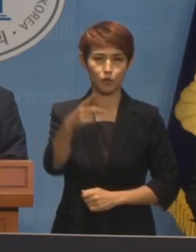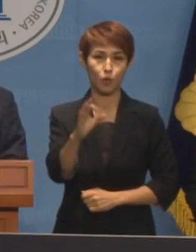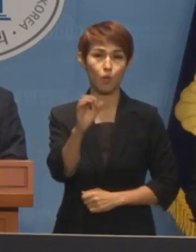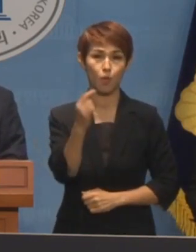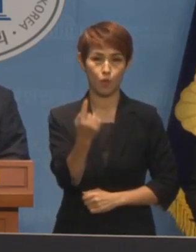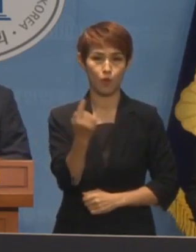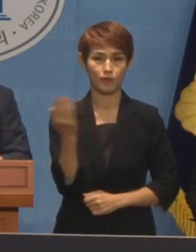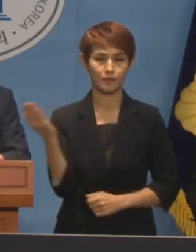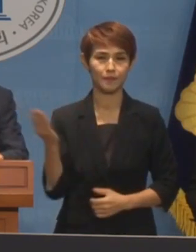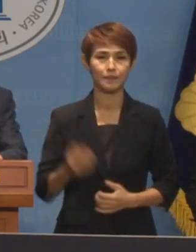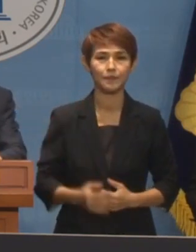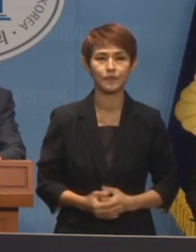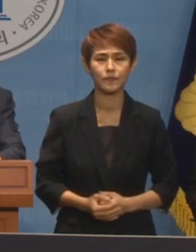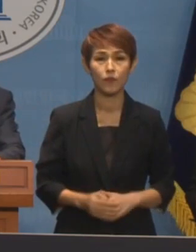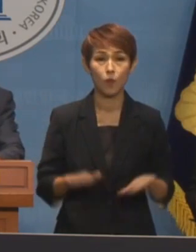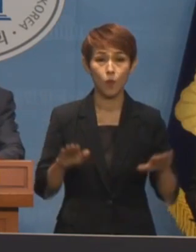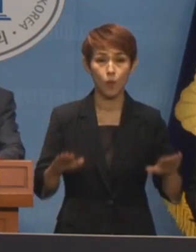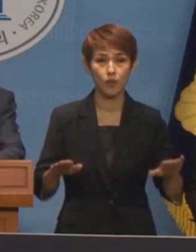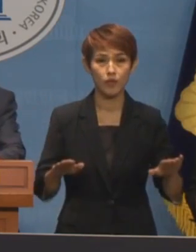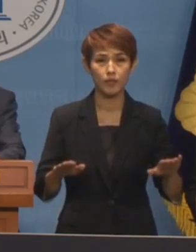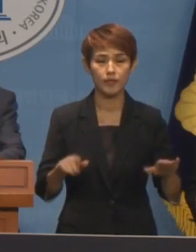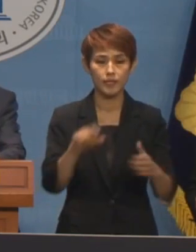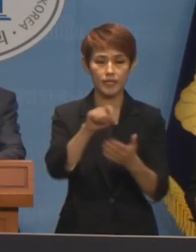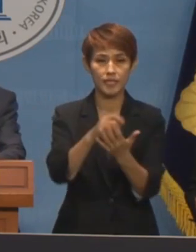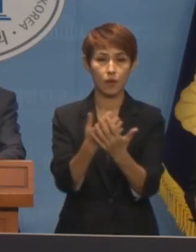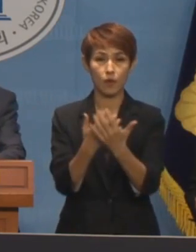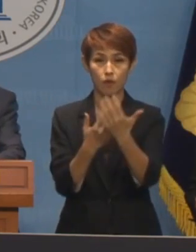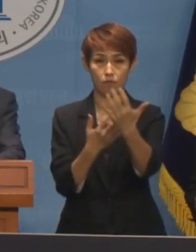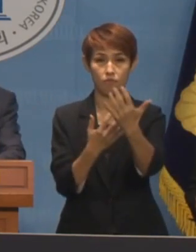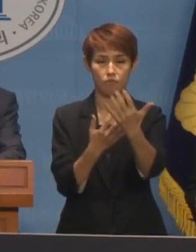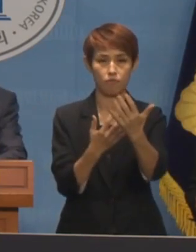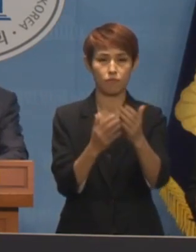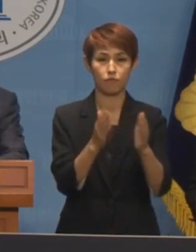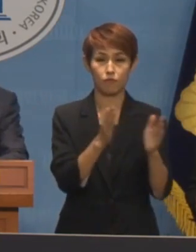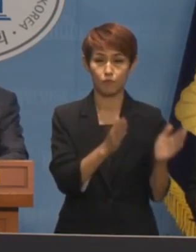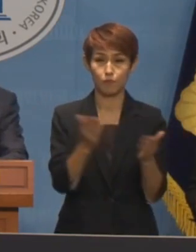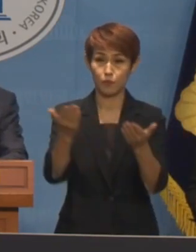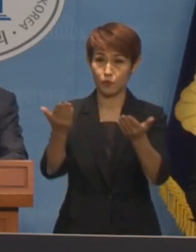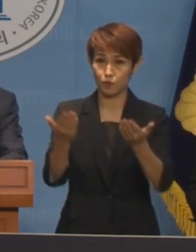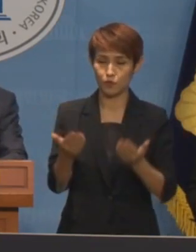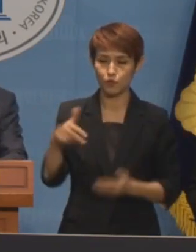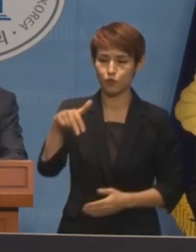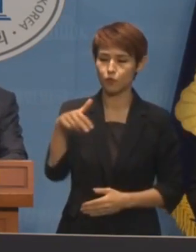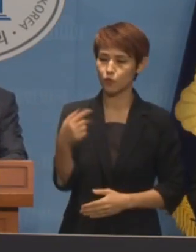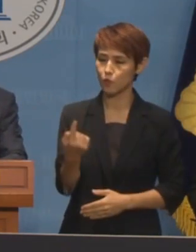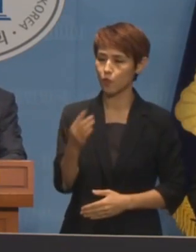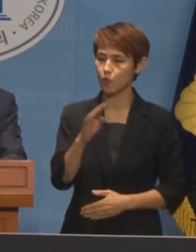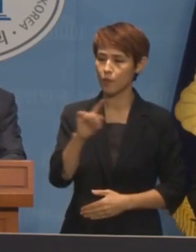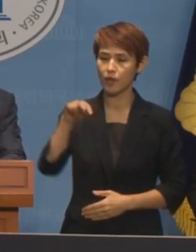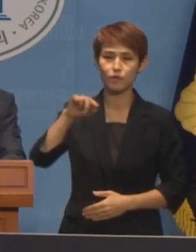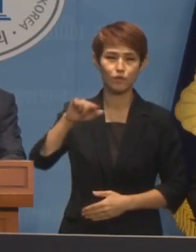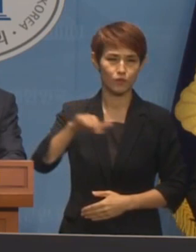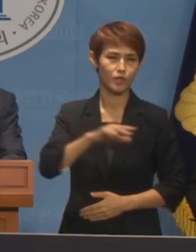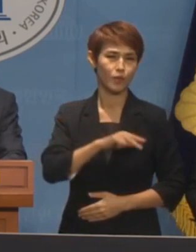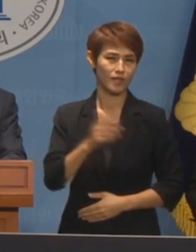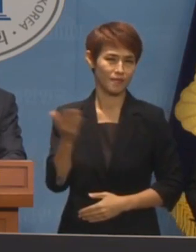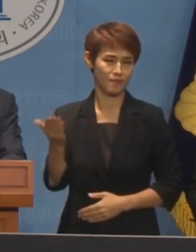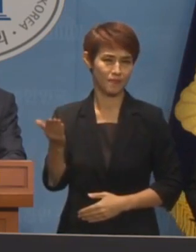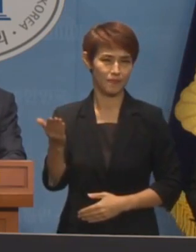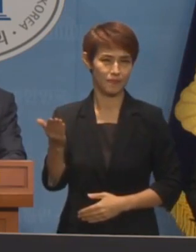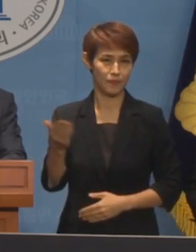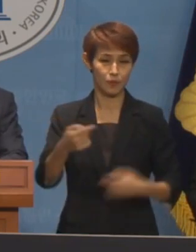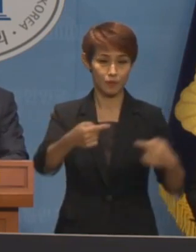목사입니다. 오늘 이 기자회견을 마련해 주신 조배수 의원실과